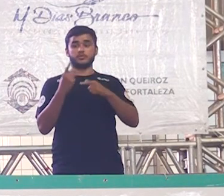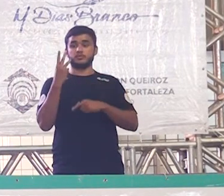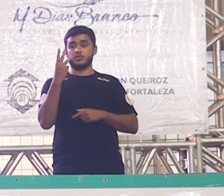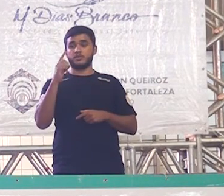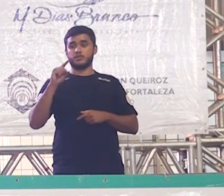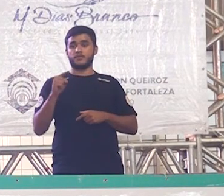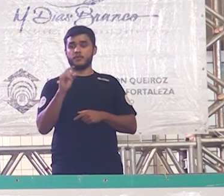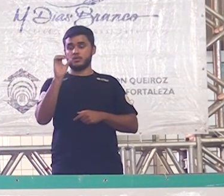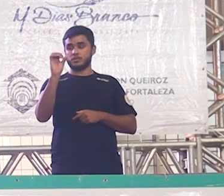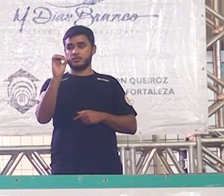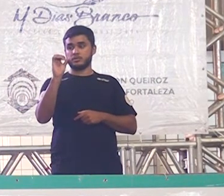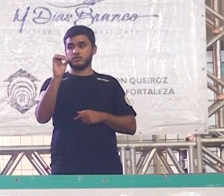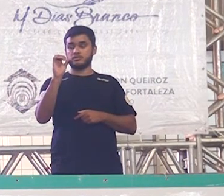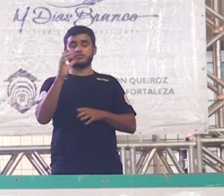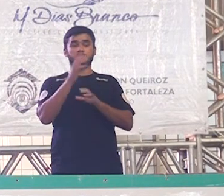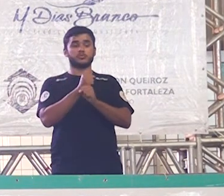segundo.